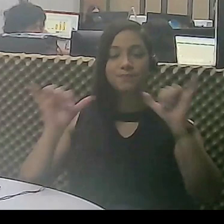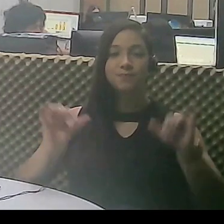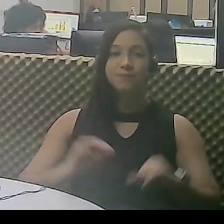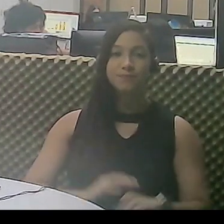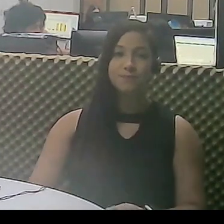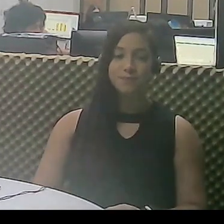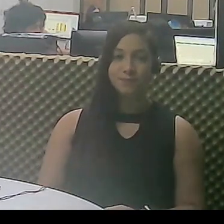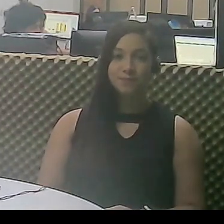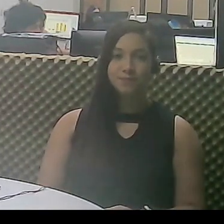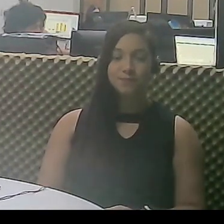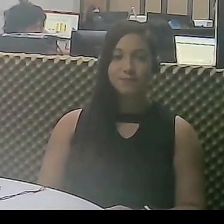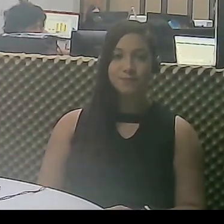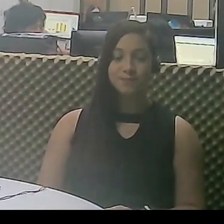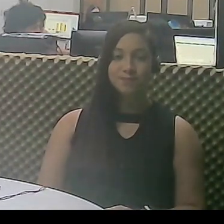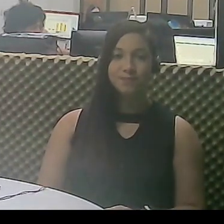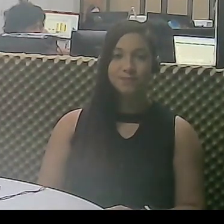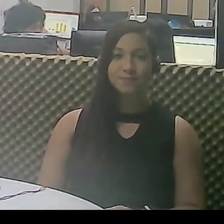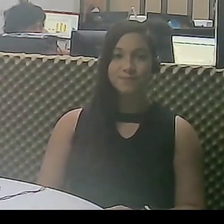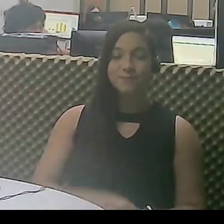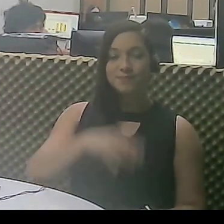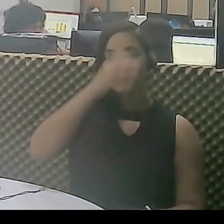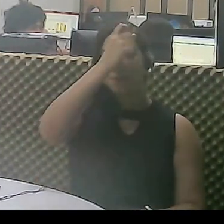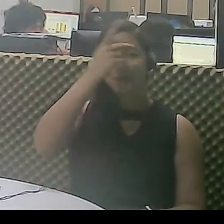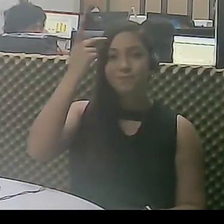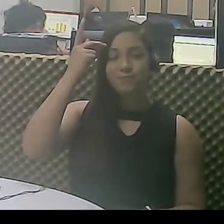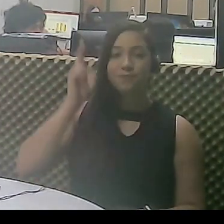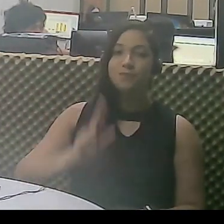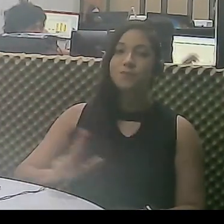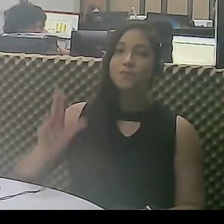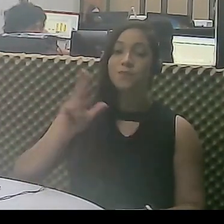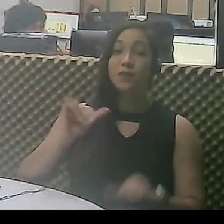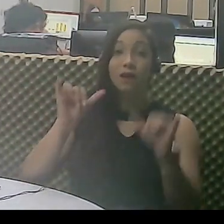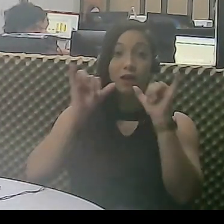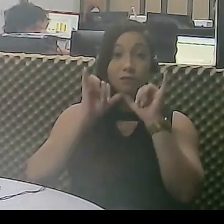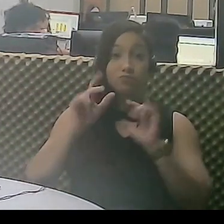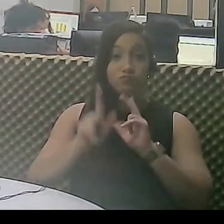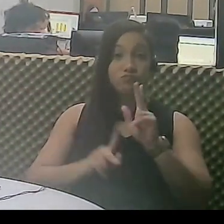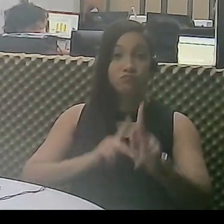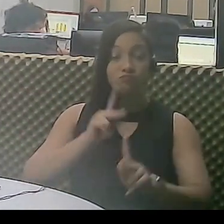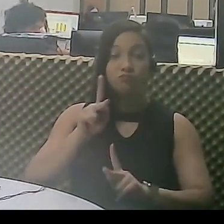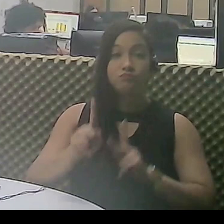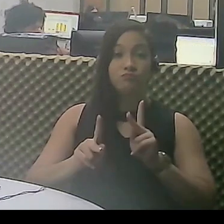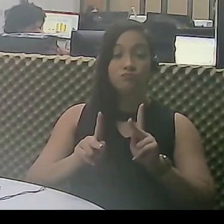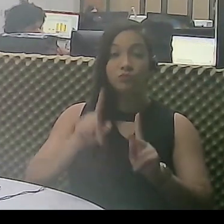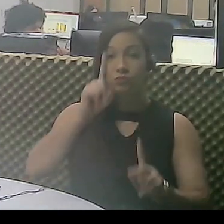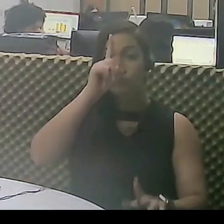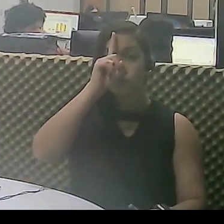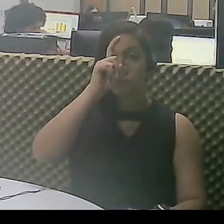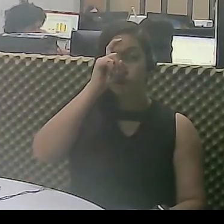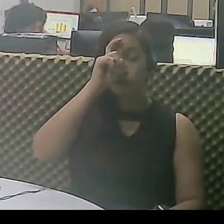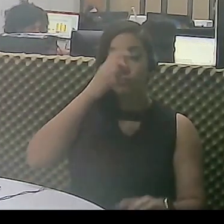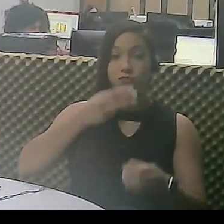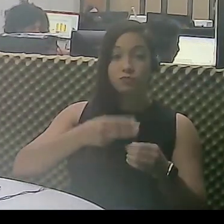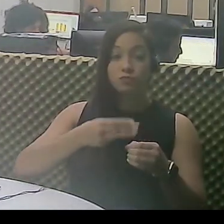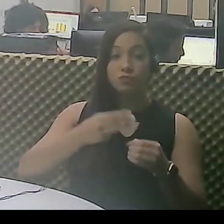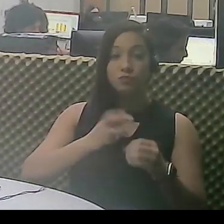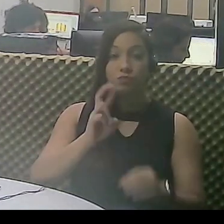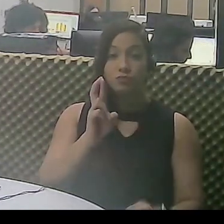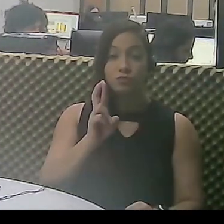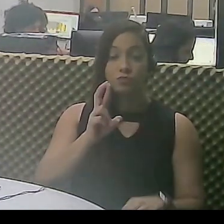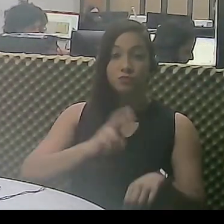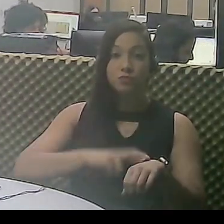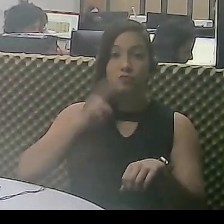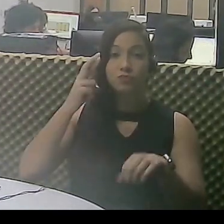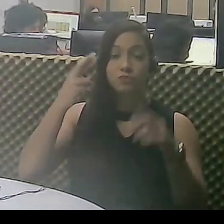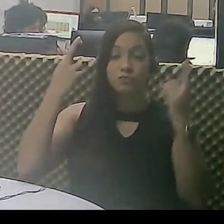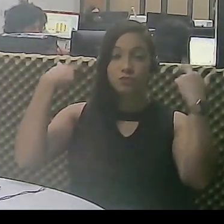A Prefeitura de Uberlândia alerta a população que o Hospital e Maternidade Municipal Dr.